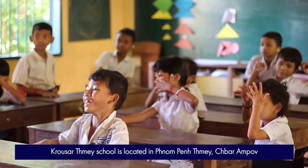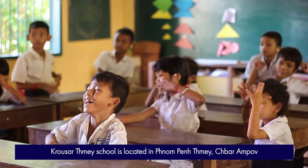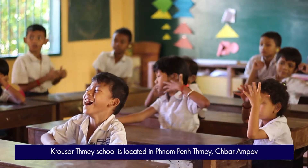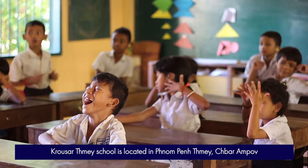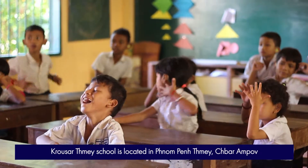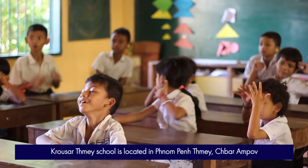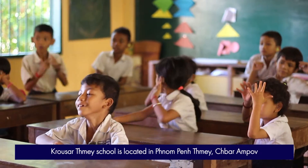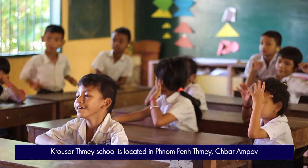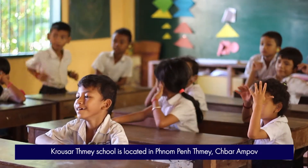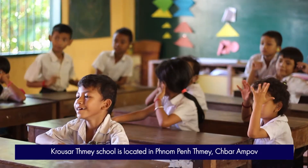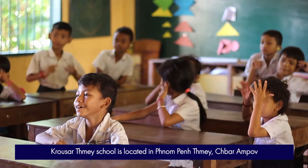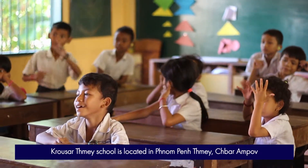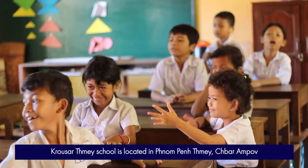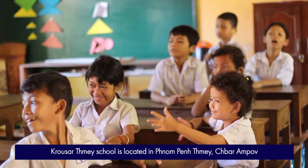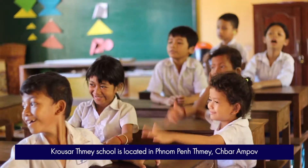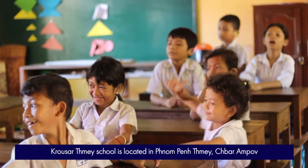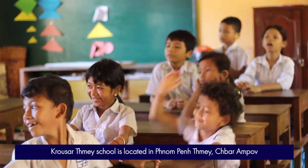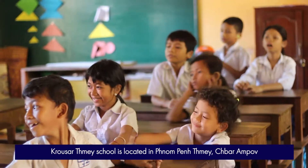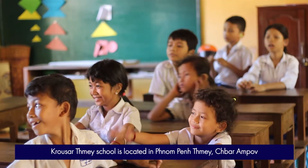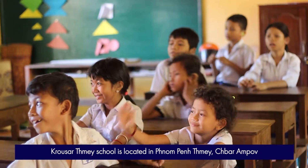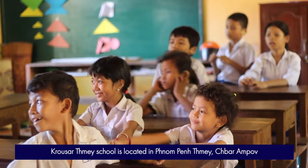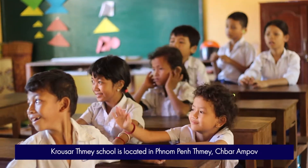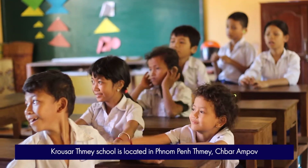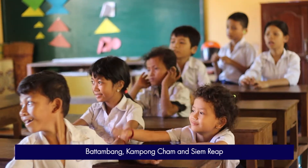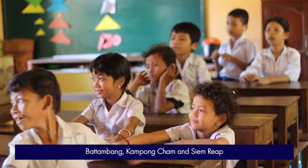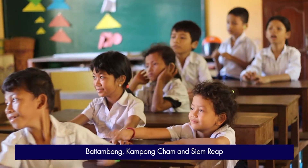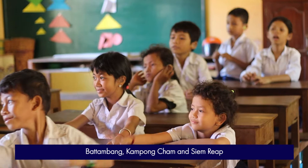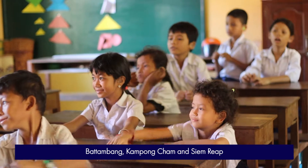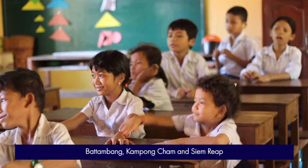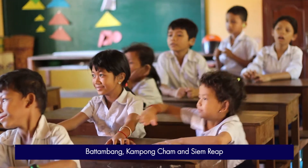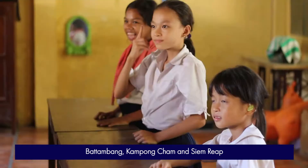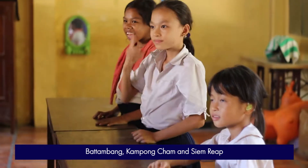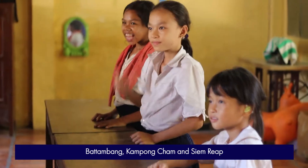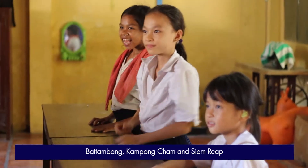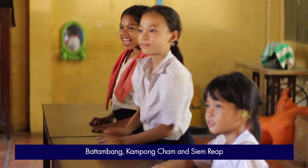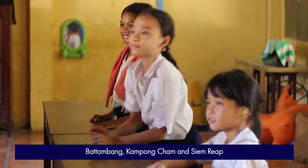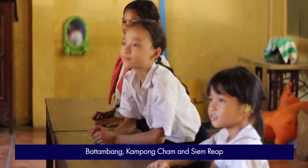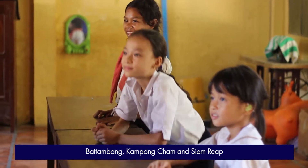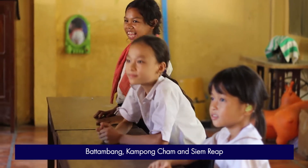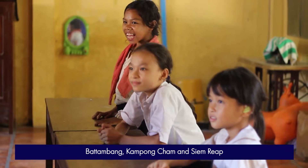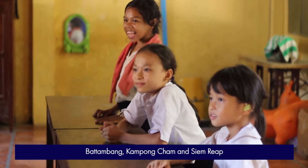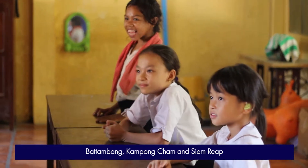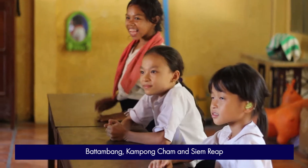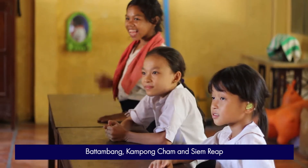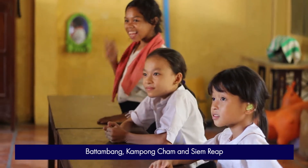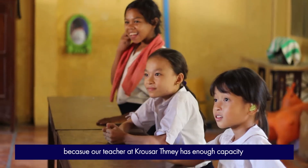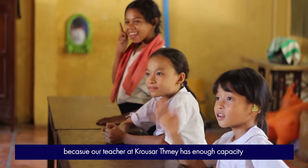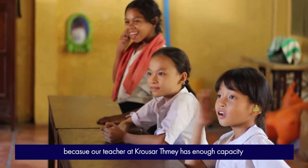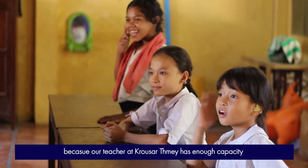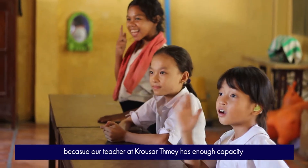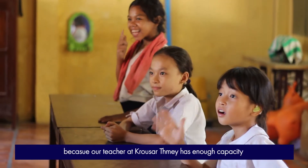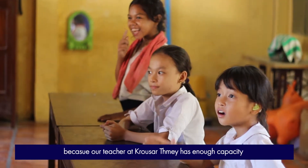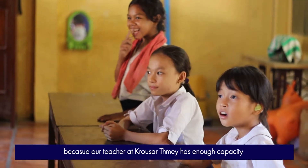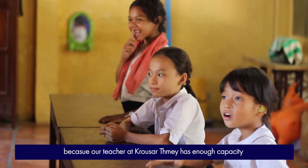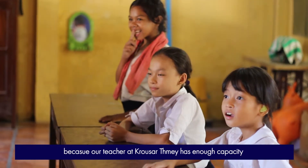ថ្មីច្បារអំពៅកំពង់ចាមបាត់ដំបងហើយនិងស៊ីមរៀបព្រោះគ្រូនៅក្នុង